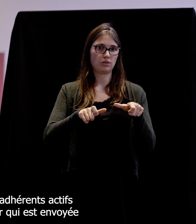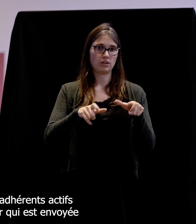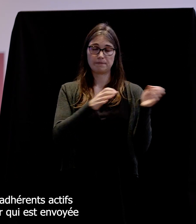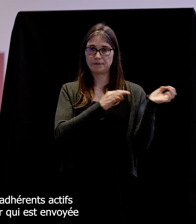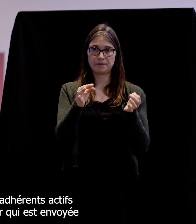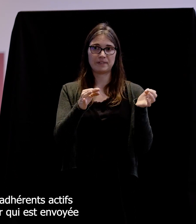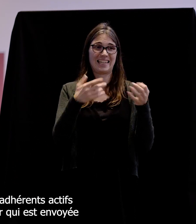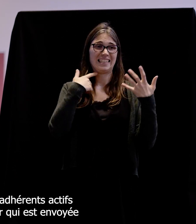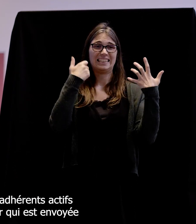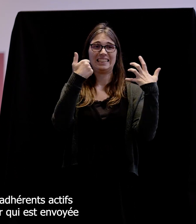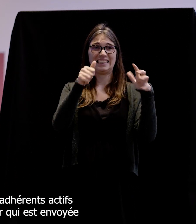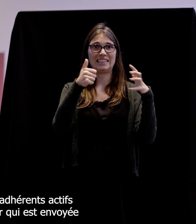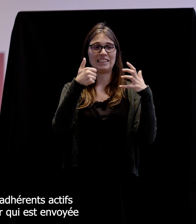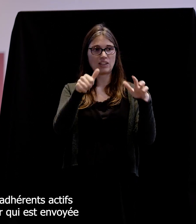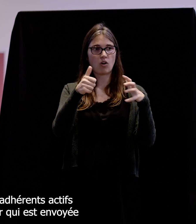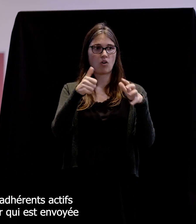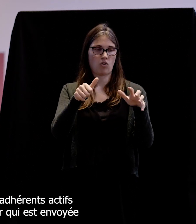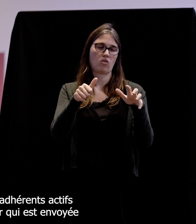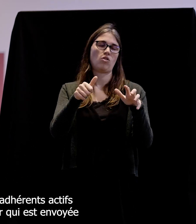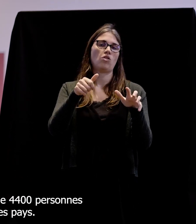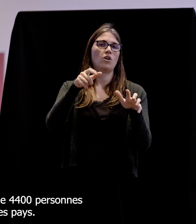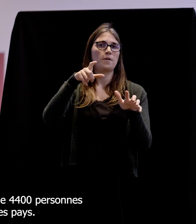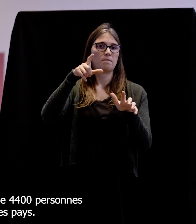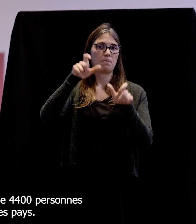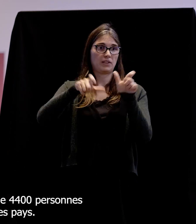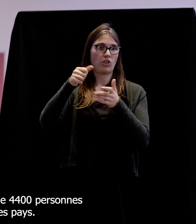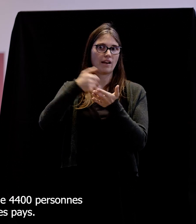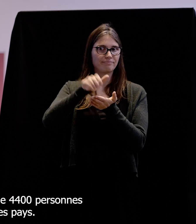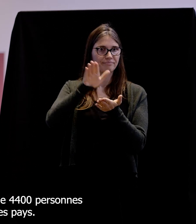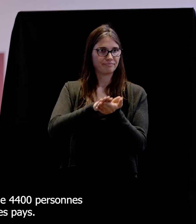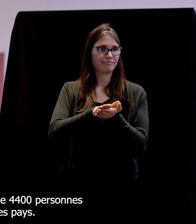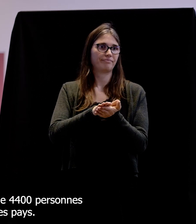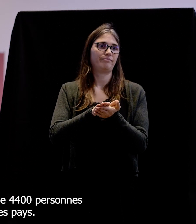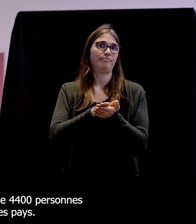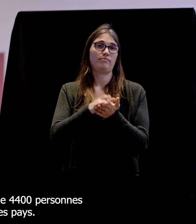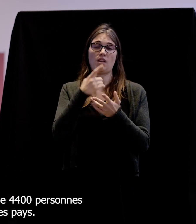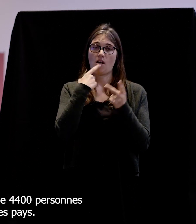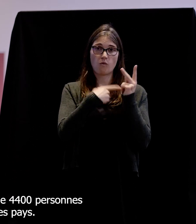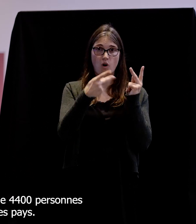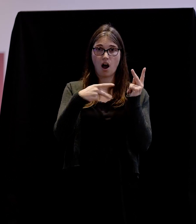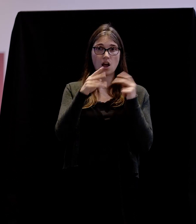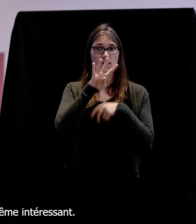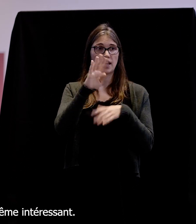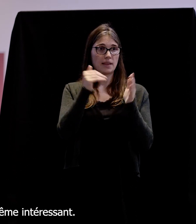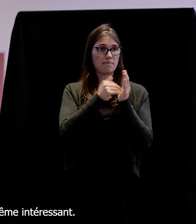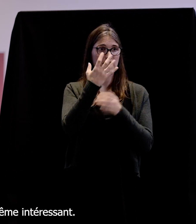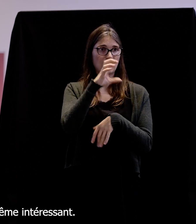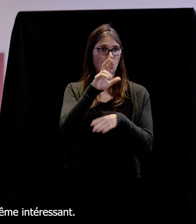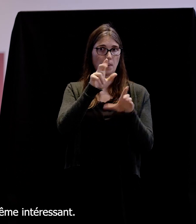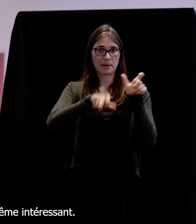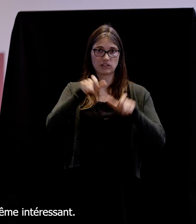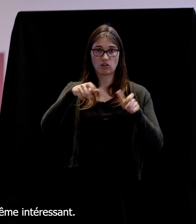adhérents actifs, et fait une newsletter qui est envoyée tous les mois à plus de 4400 personnes dans tous les pays. Donc c'est quand